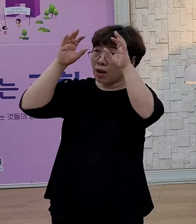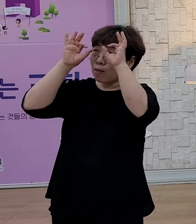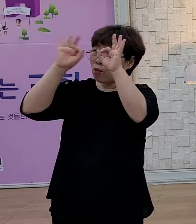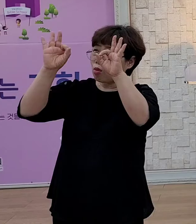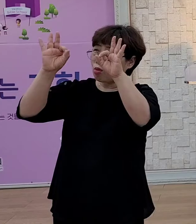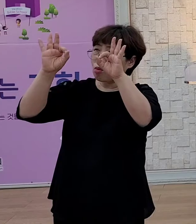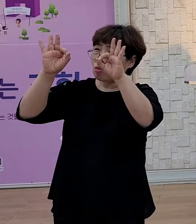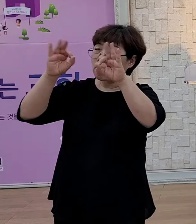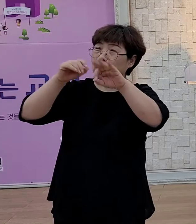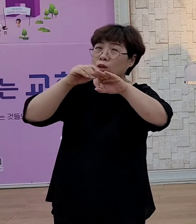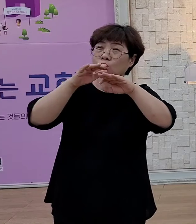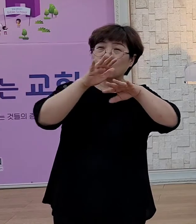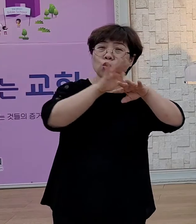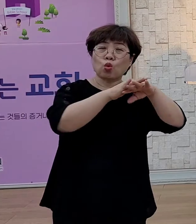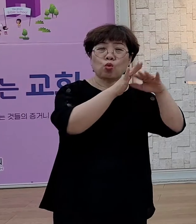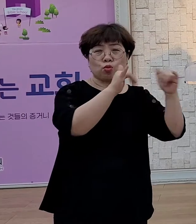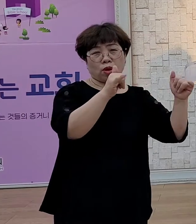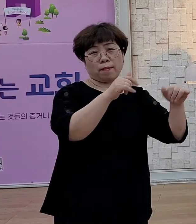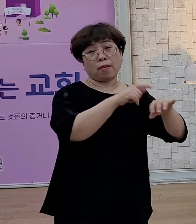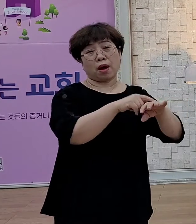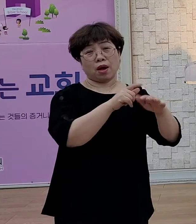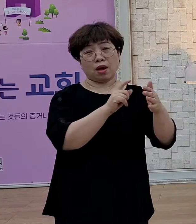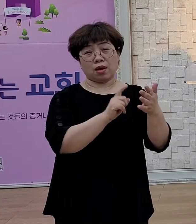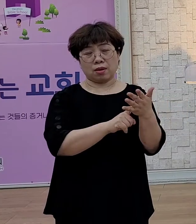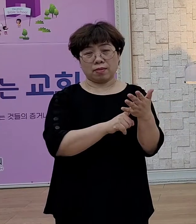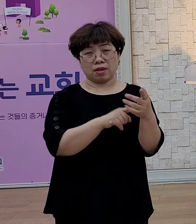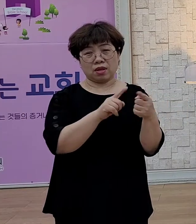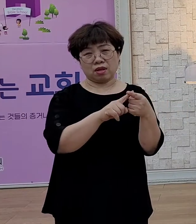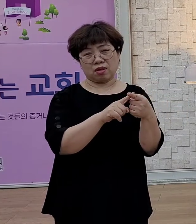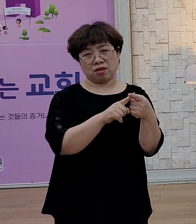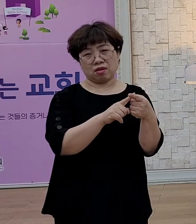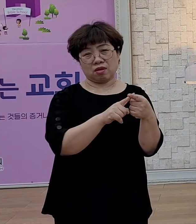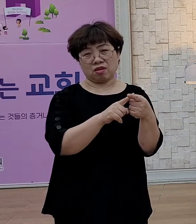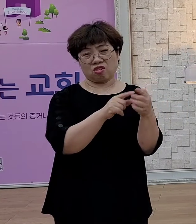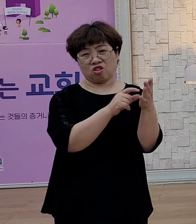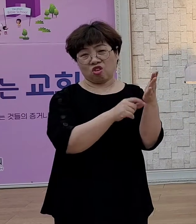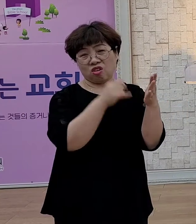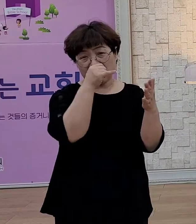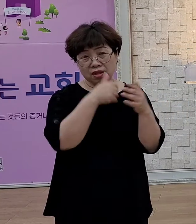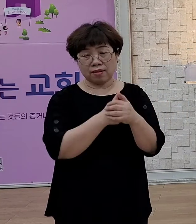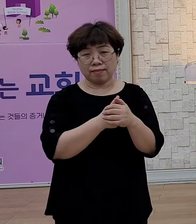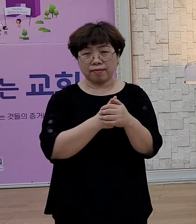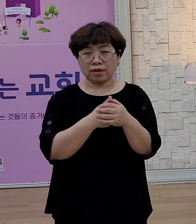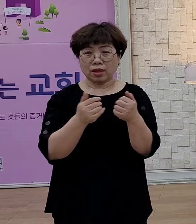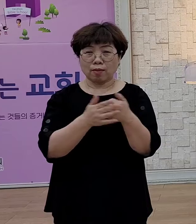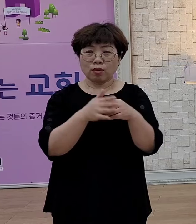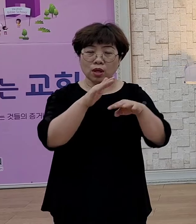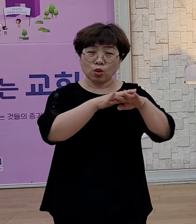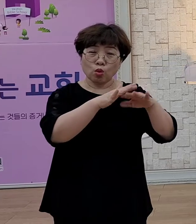마음을 지금 이 7절 하반절에서 이야기하고 있는 거예요. 그래서 농부들이요, 때로는